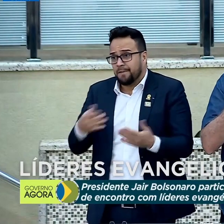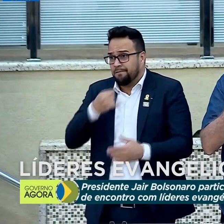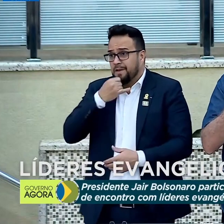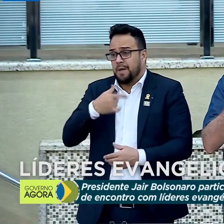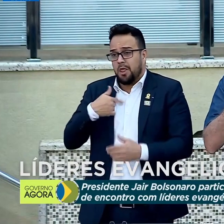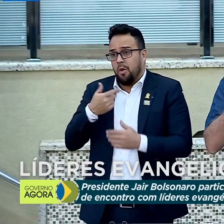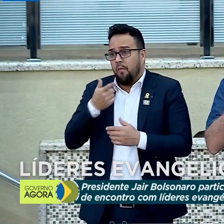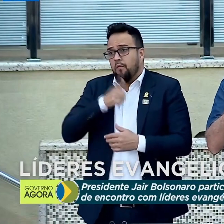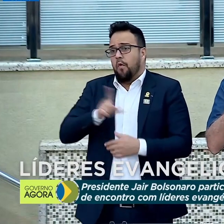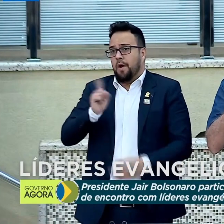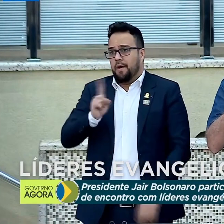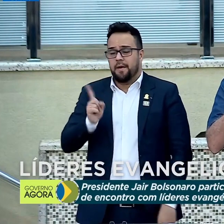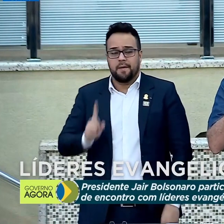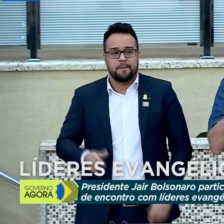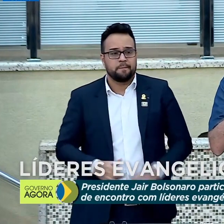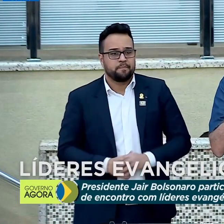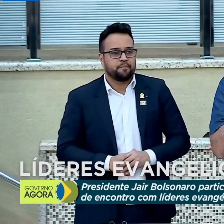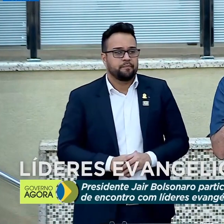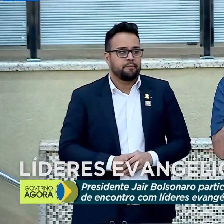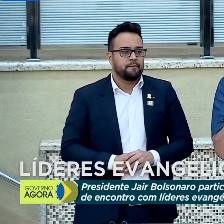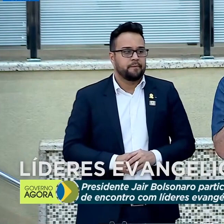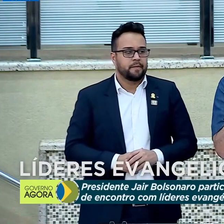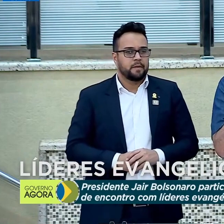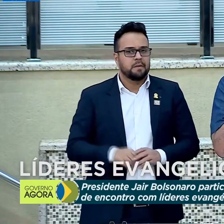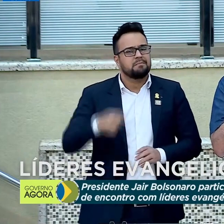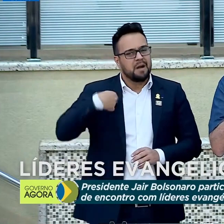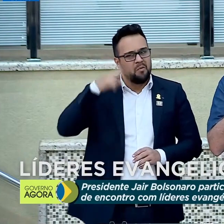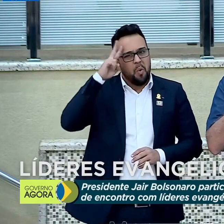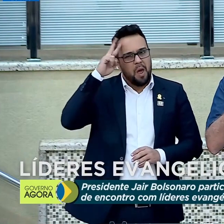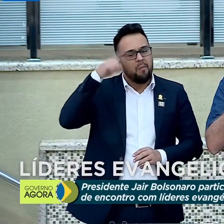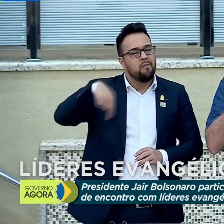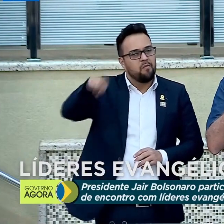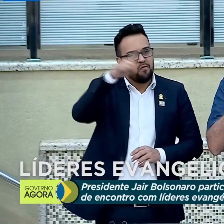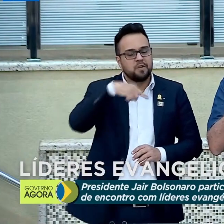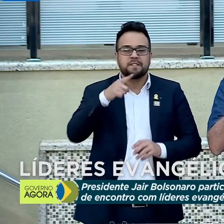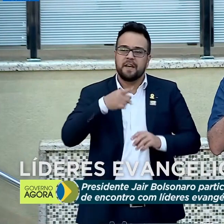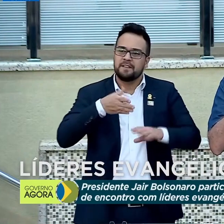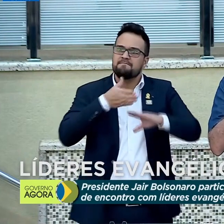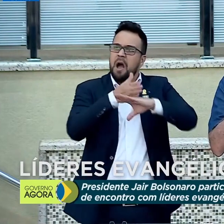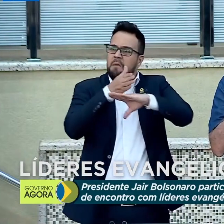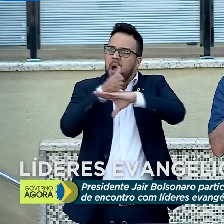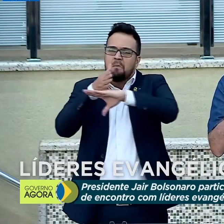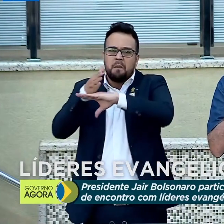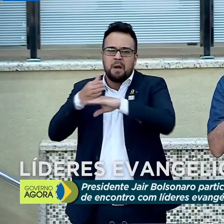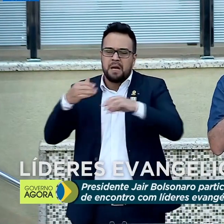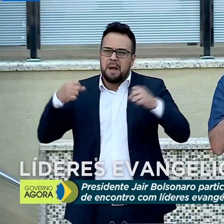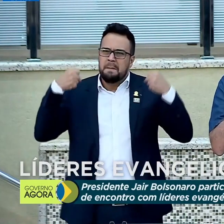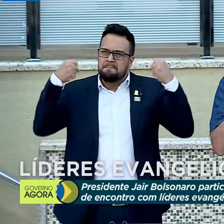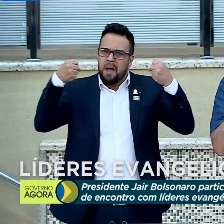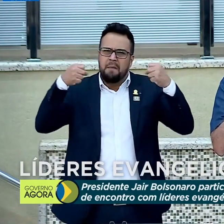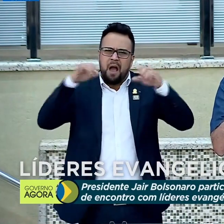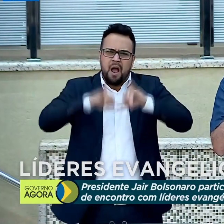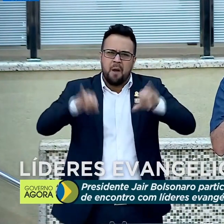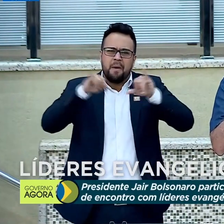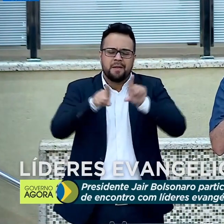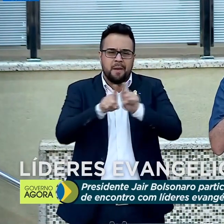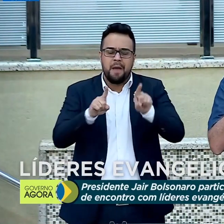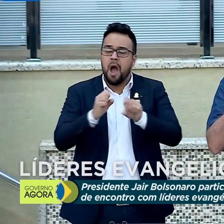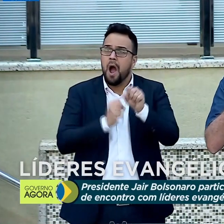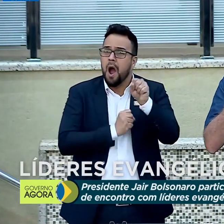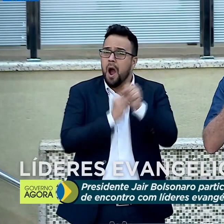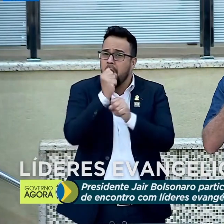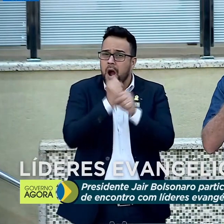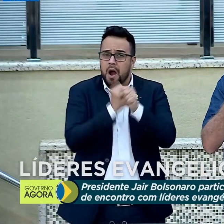Quantos de vocês viram, ao longo de campanhas para executivos, ao longo de décadas,